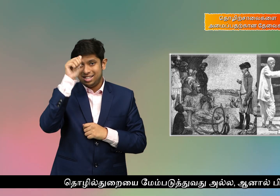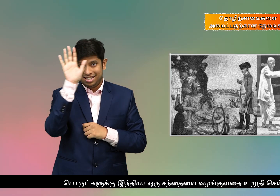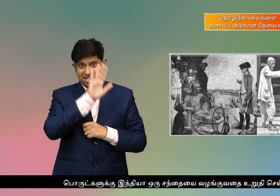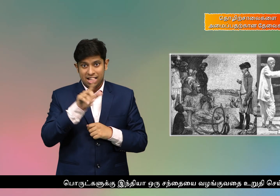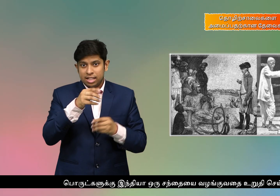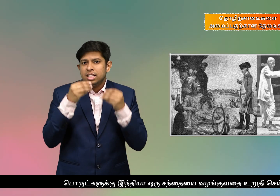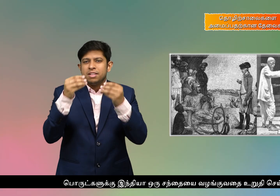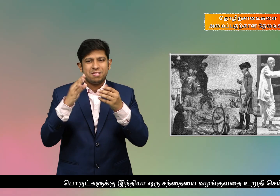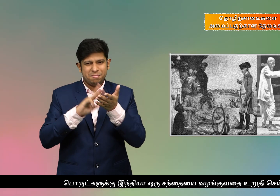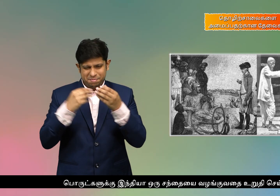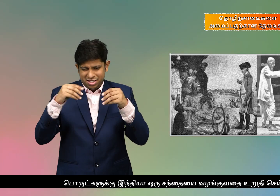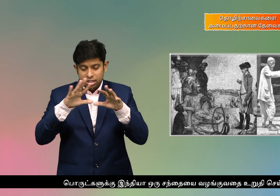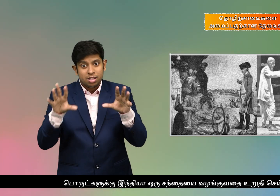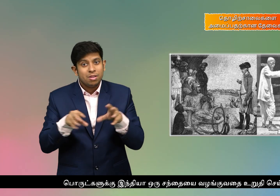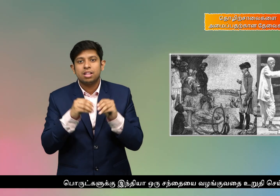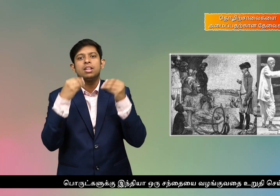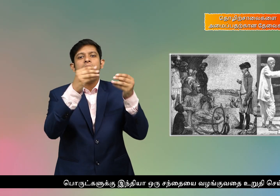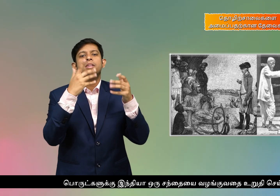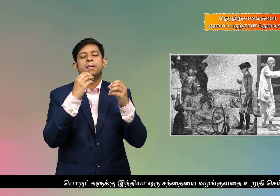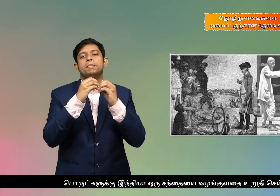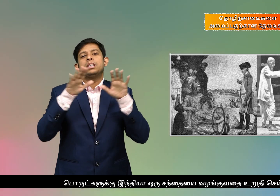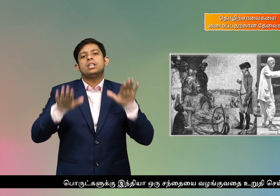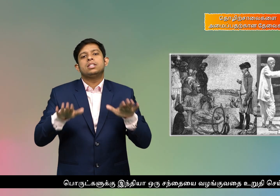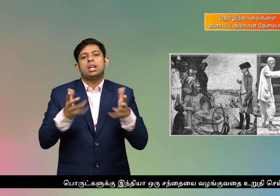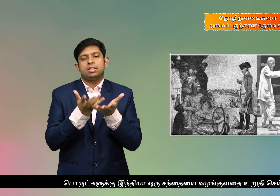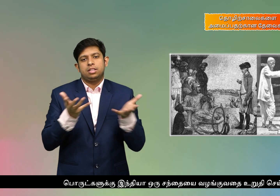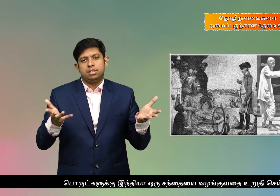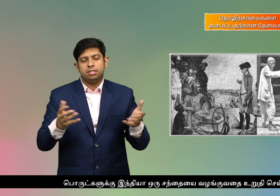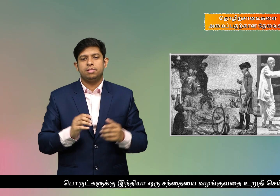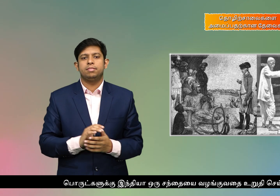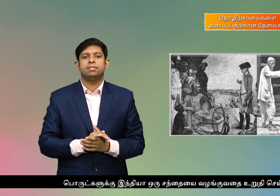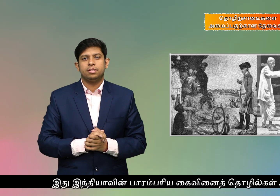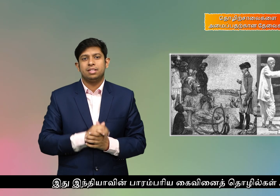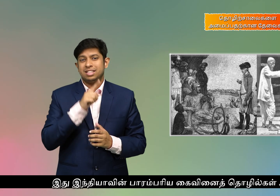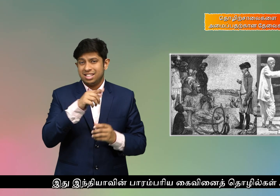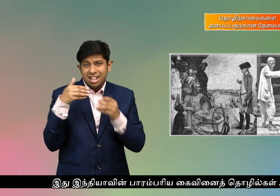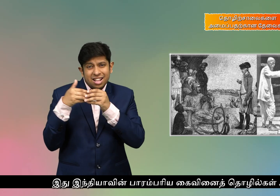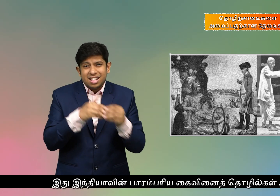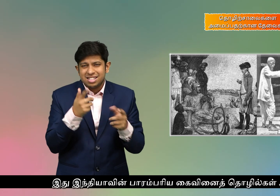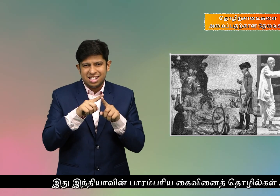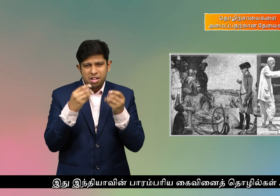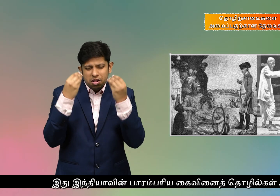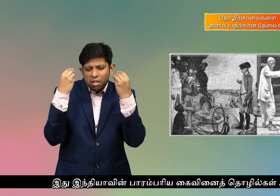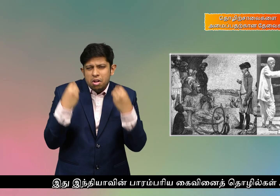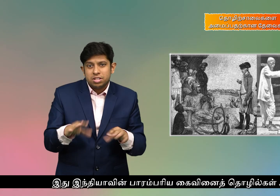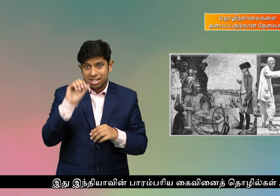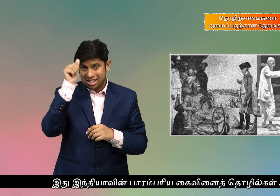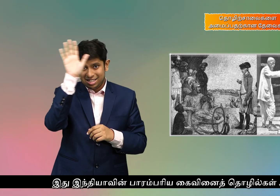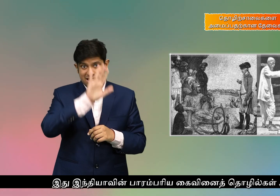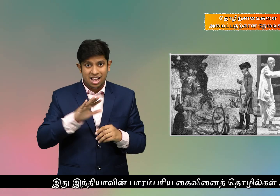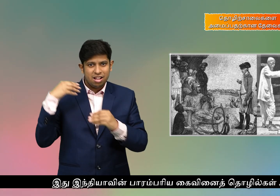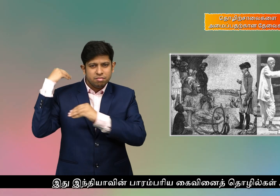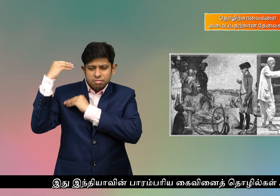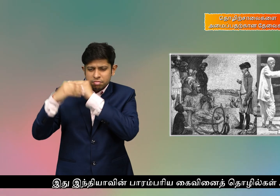பிரிட்டிஷ் பொருட்களுக்கு இந்தியா ஒரு சந்தையை வழங்குவதை உறுதி செய்வதாகும். இது இந்தியாவின்